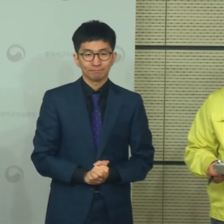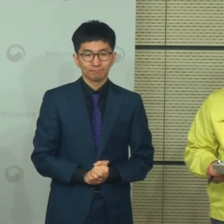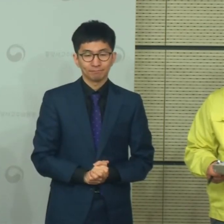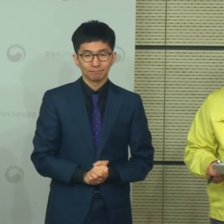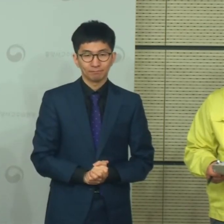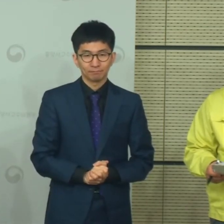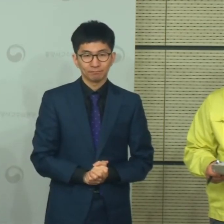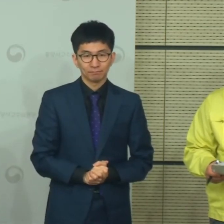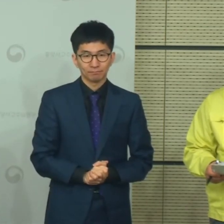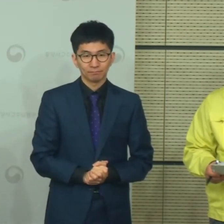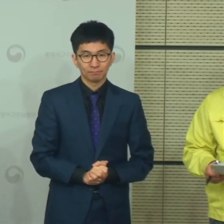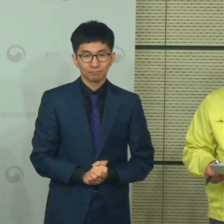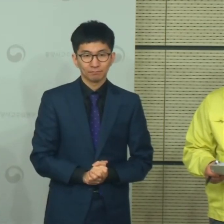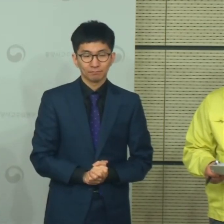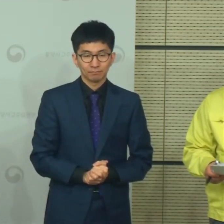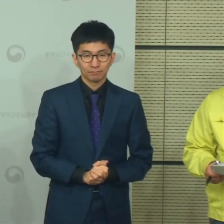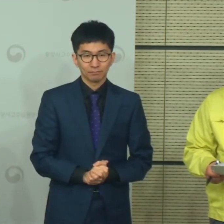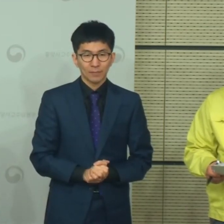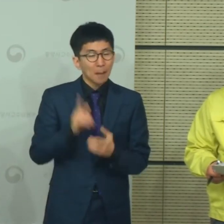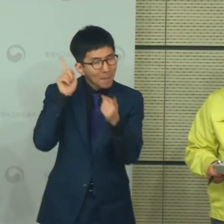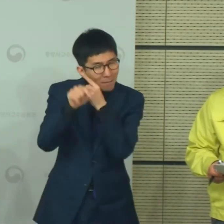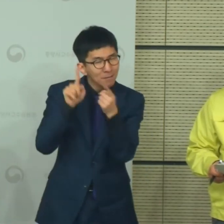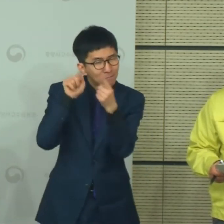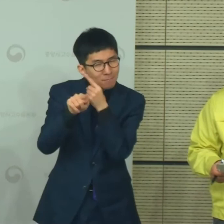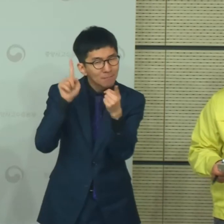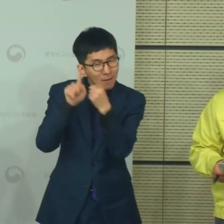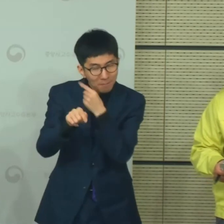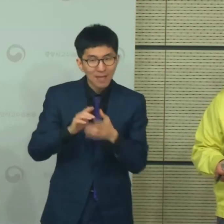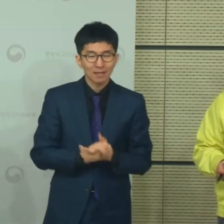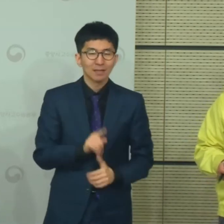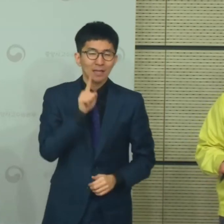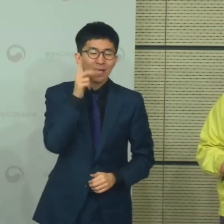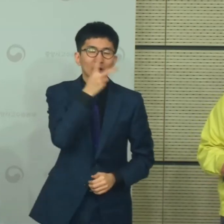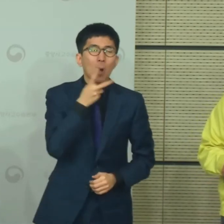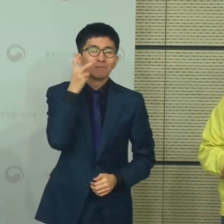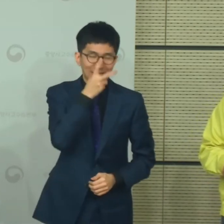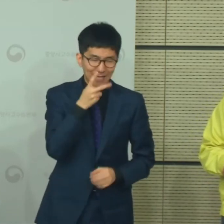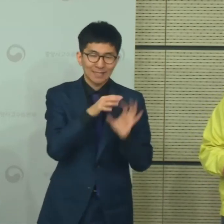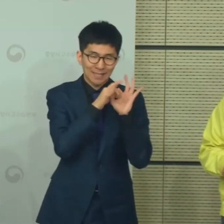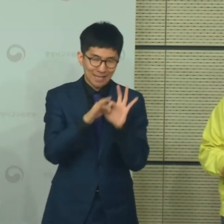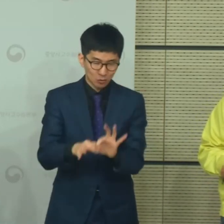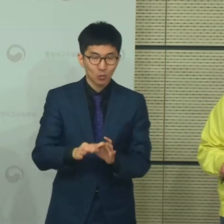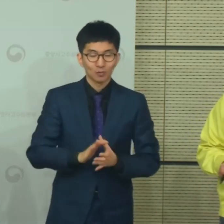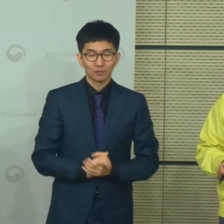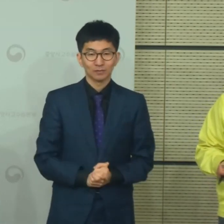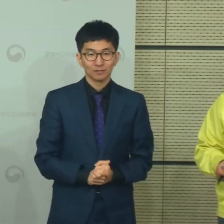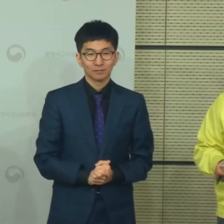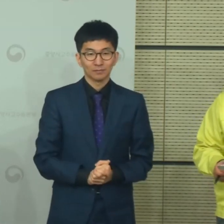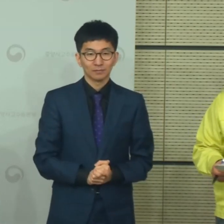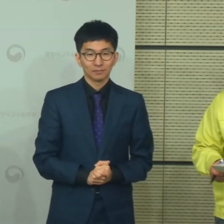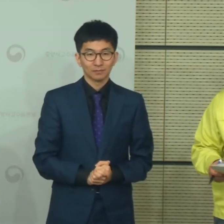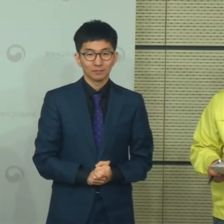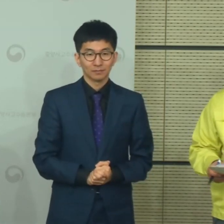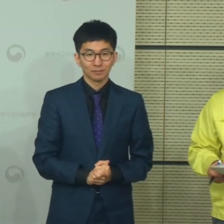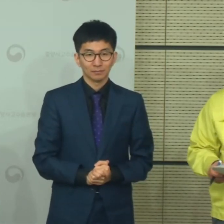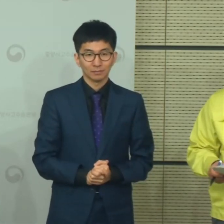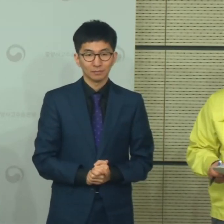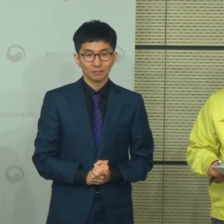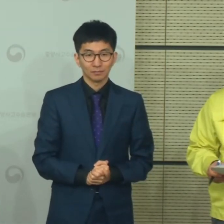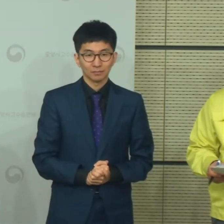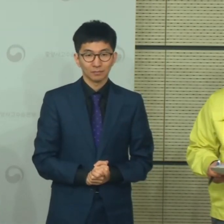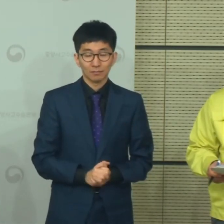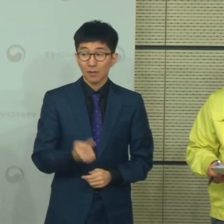한 7천 건 정도를 매일 저희가 검사를 수행해내고 있습니다. 그 어제 아마